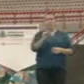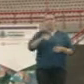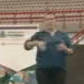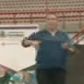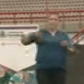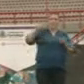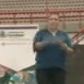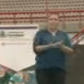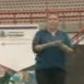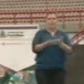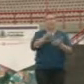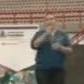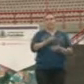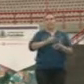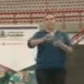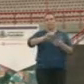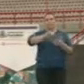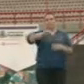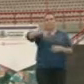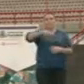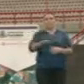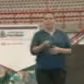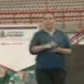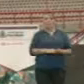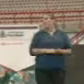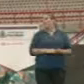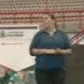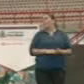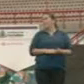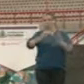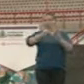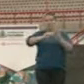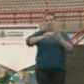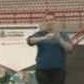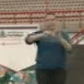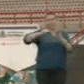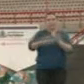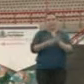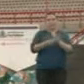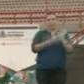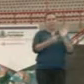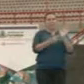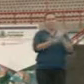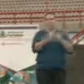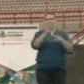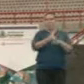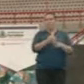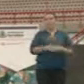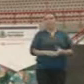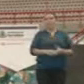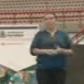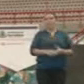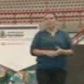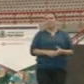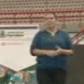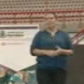igreja evangélica que usa como símbolo menina formiguinha, espilinguido. Olha a fábula da formiga e da cigarra. Naquele momento, quem é a